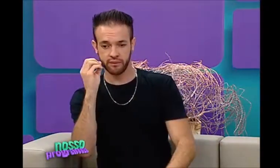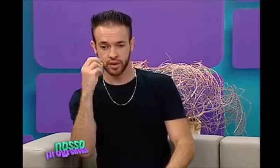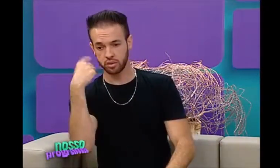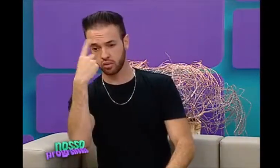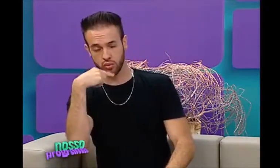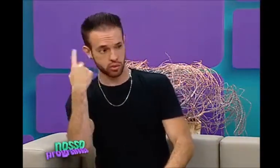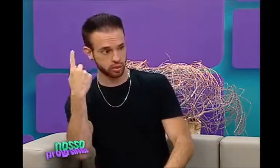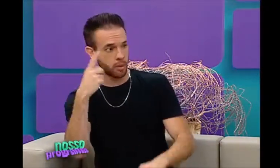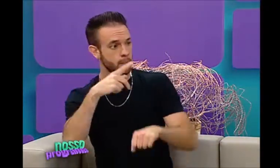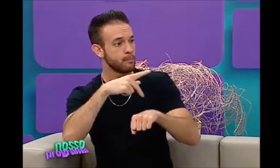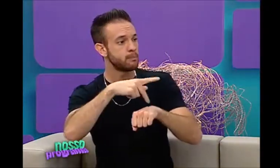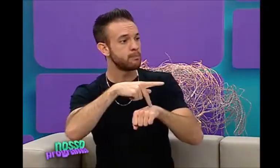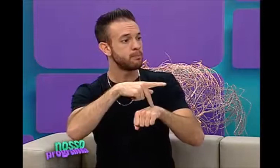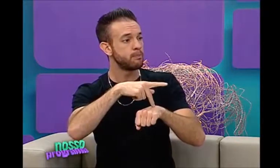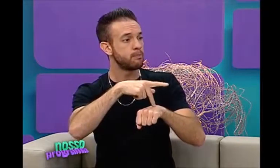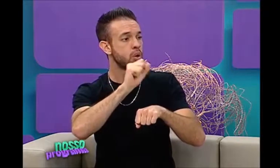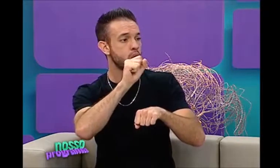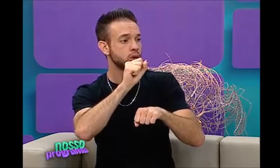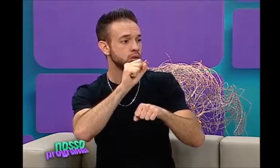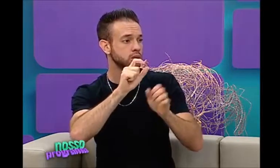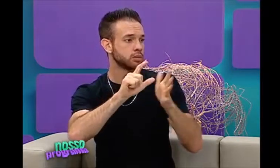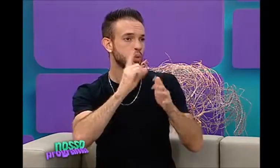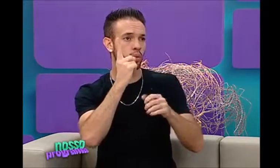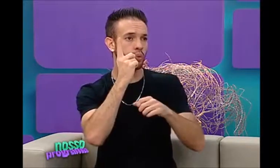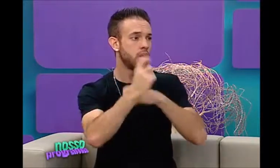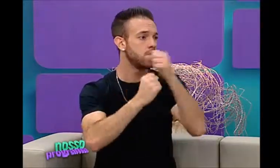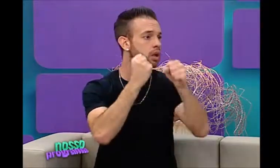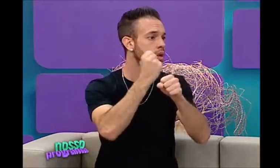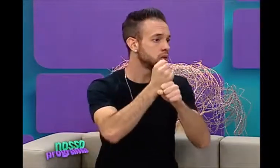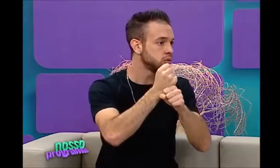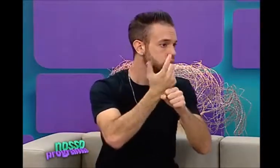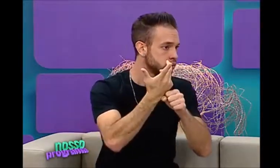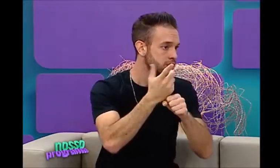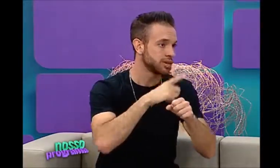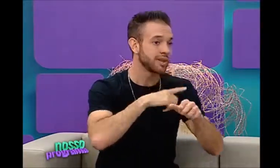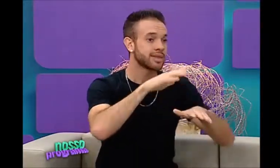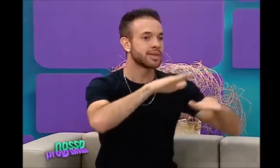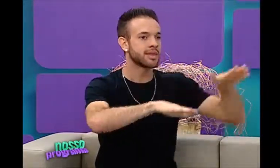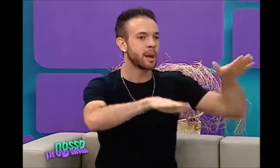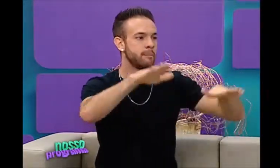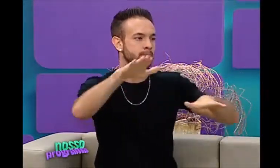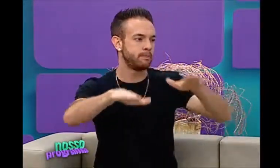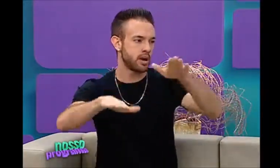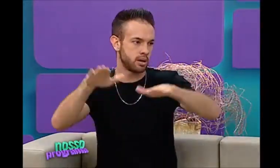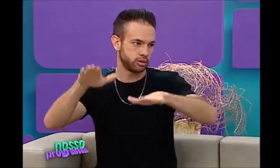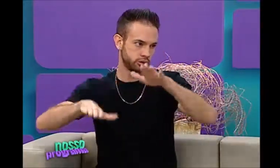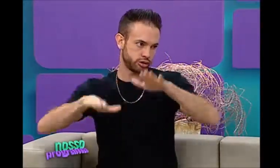de 220 horas. Também tem a pós-graduação em Libras, que é 1 ano. Depende.